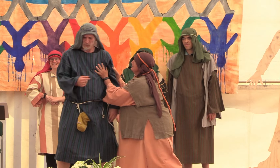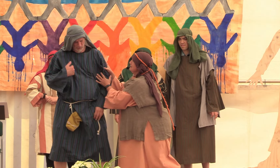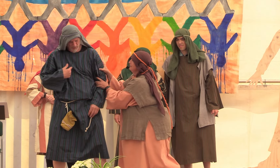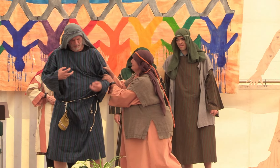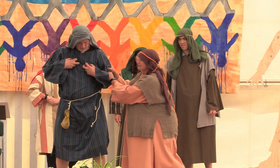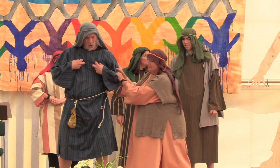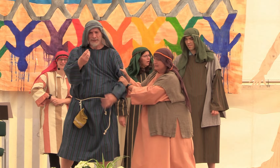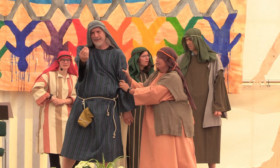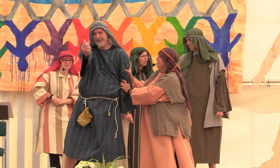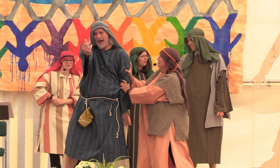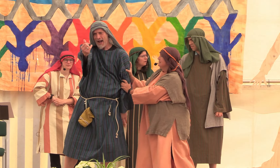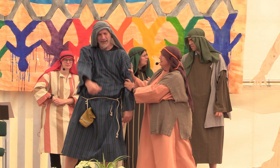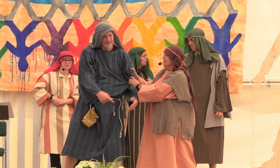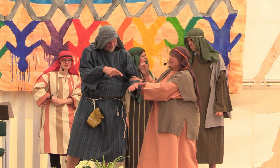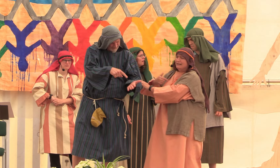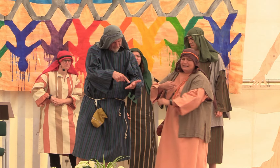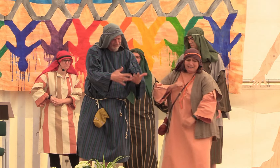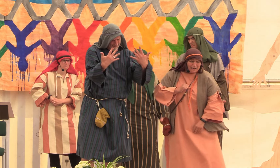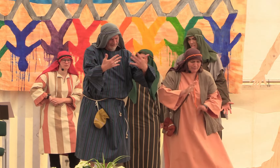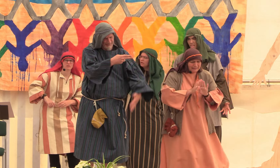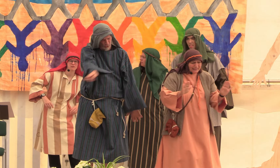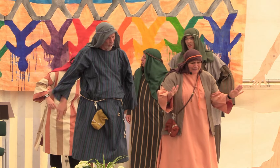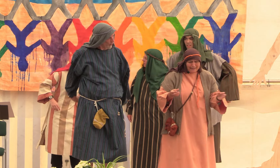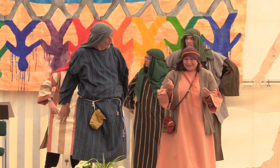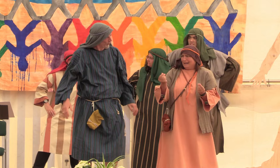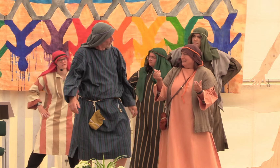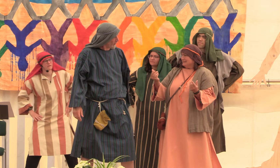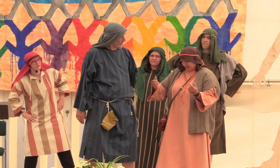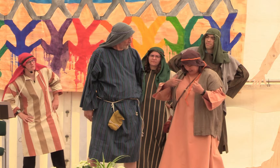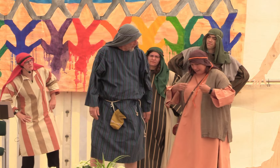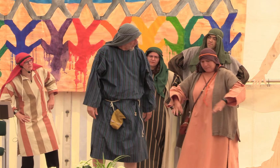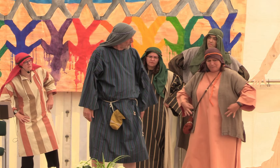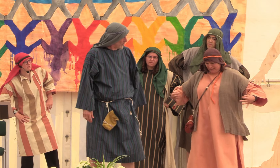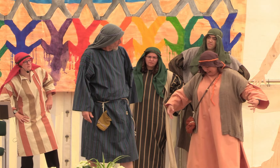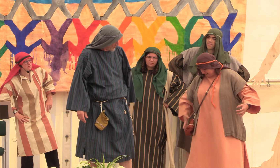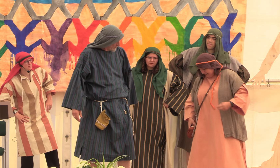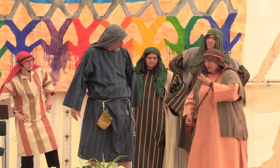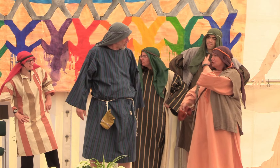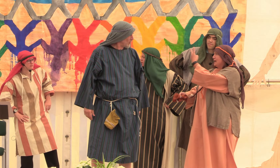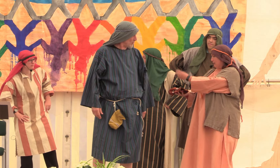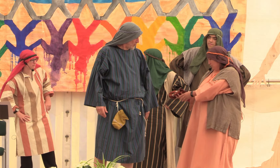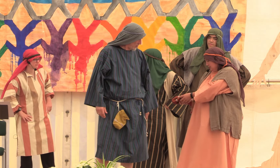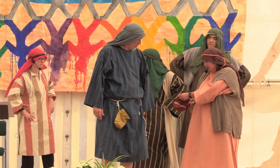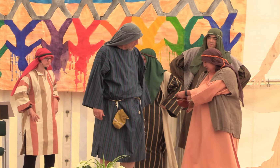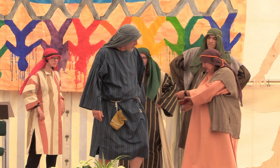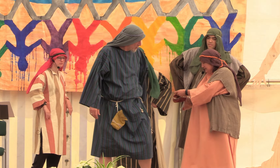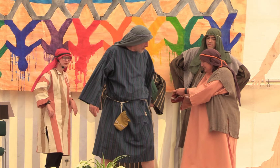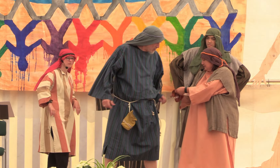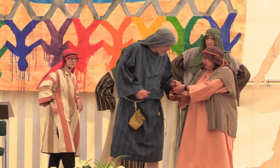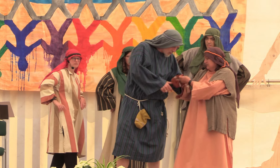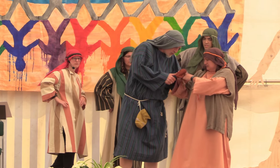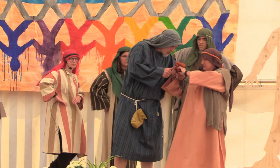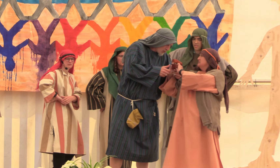Bitte. Nein. Ich brauche das Geld. Ich habe die 10 Euro. Geld. Ich bin pleite. Schau.